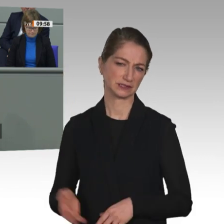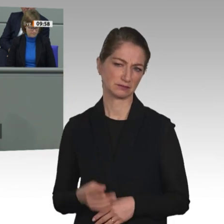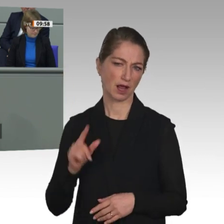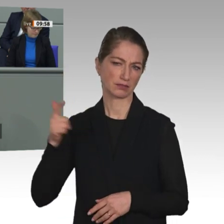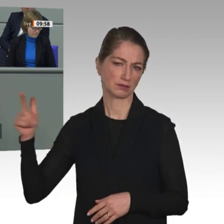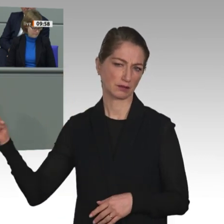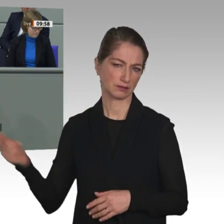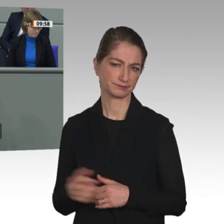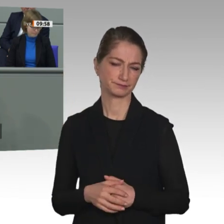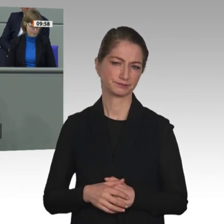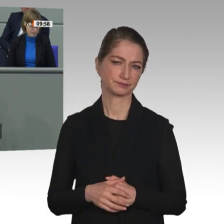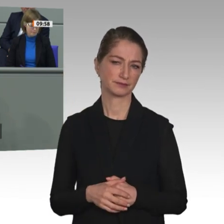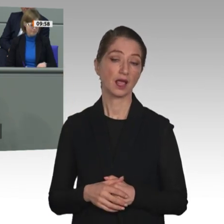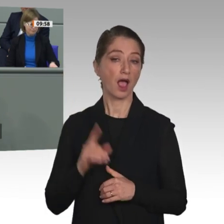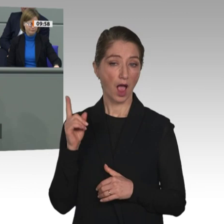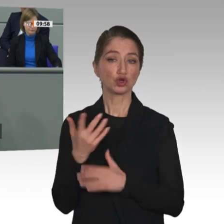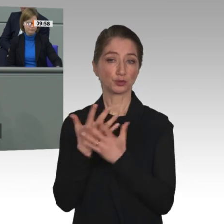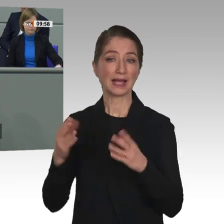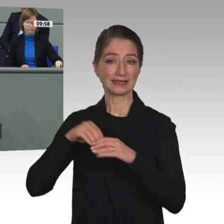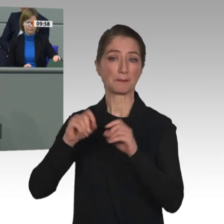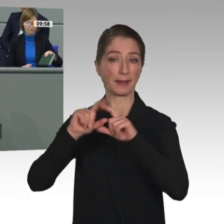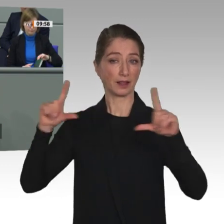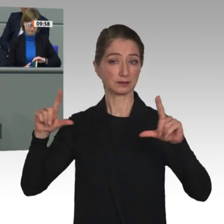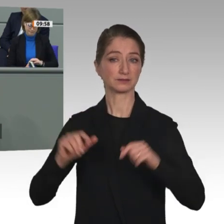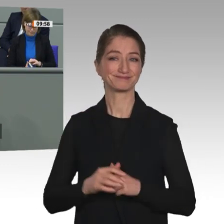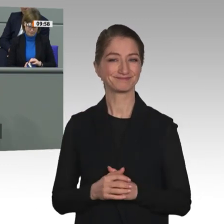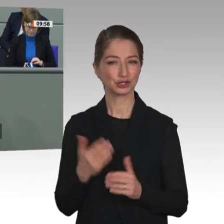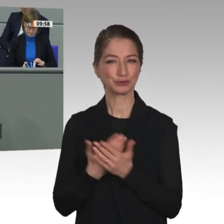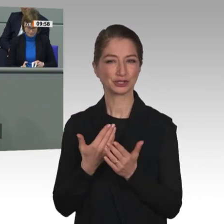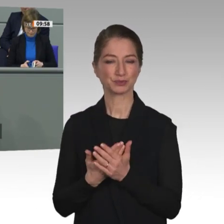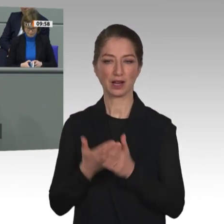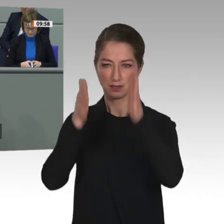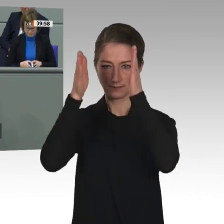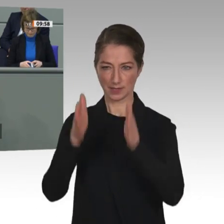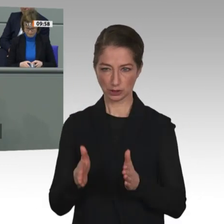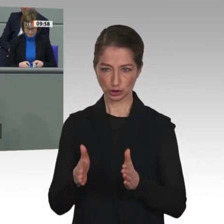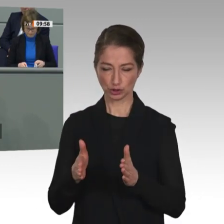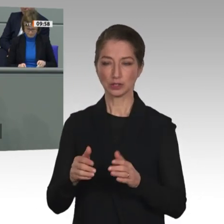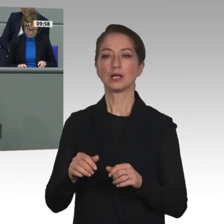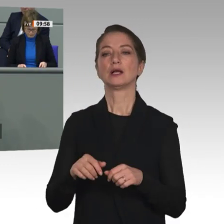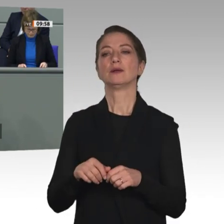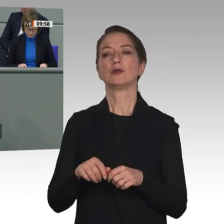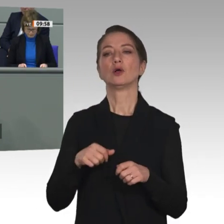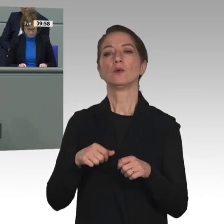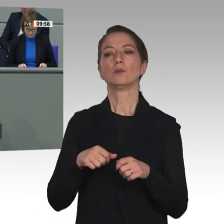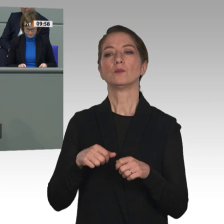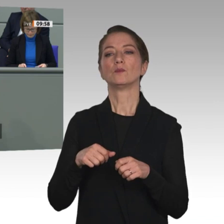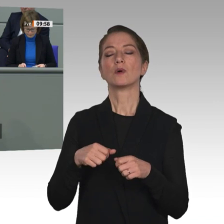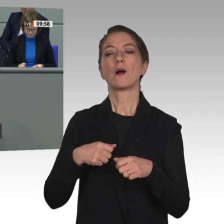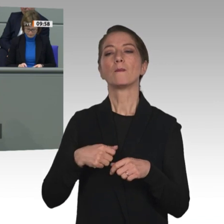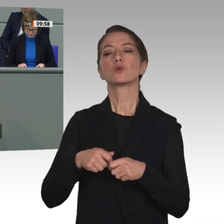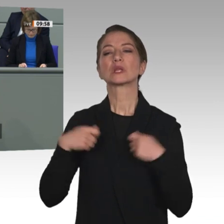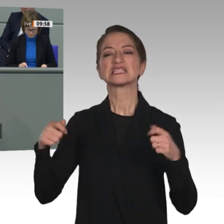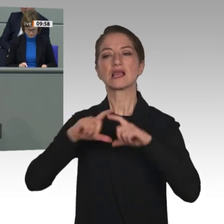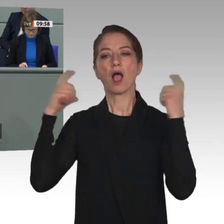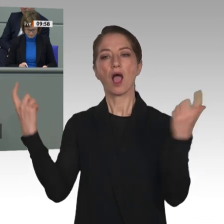sich auch in Bildern ausdrückt. Zum Beispiel, wenn Menschen in einem Bundesligastadion im Fadenkreuz gezeigt